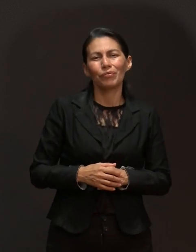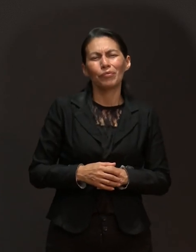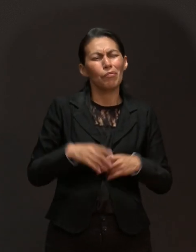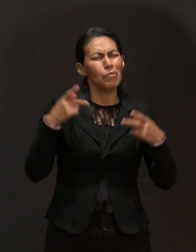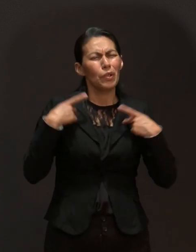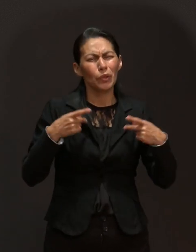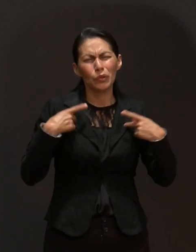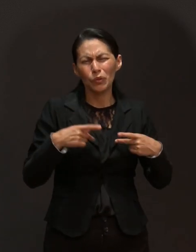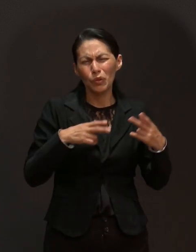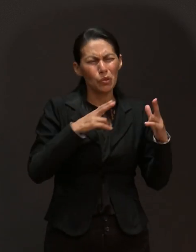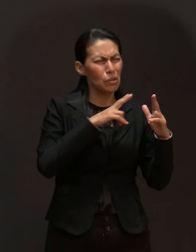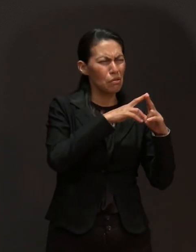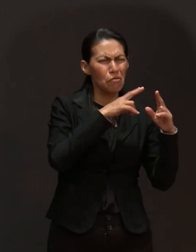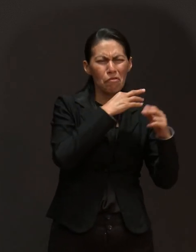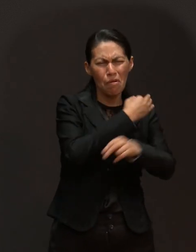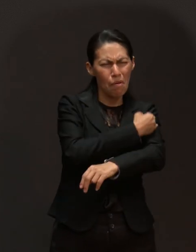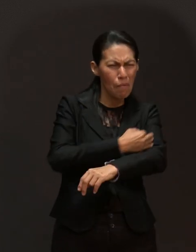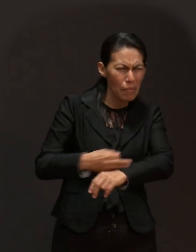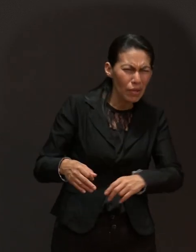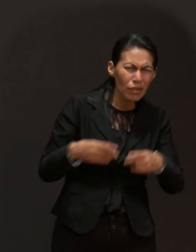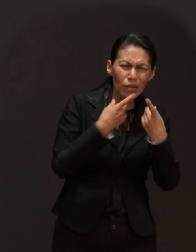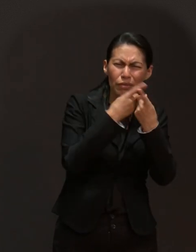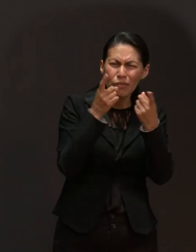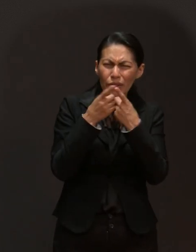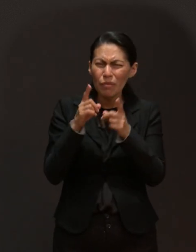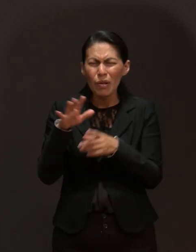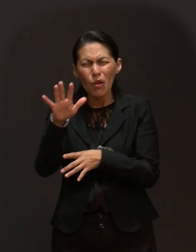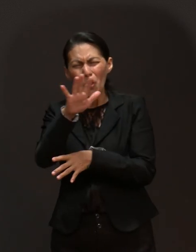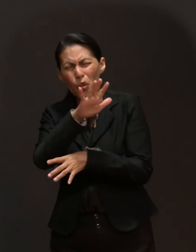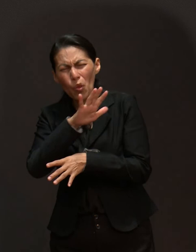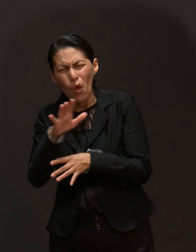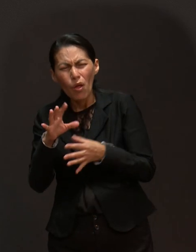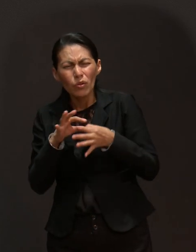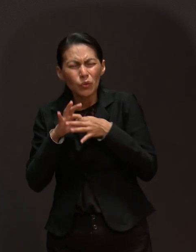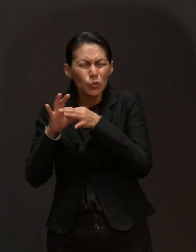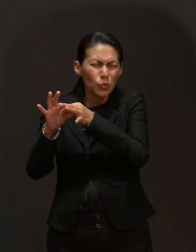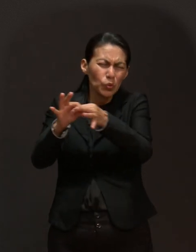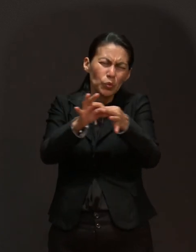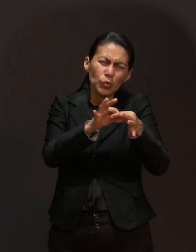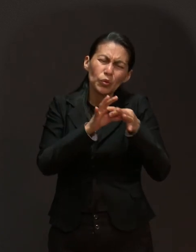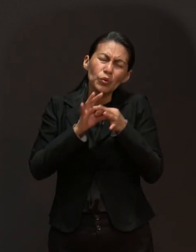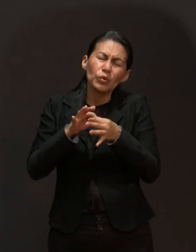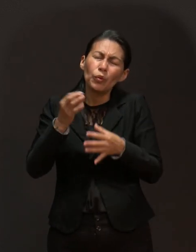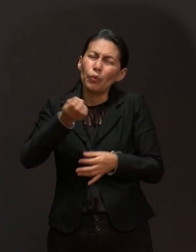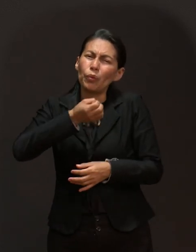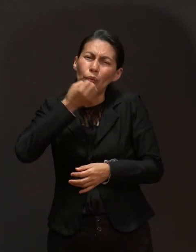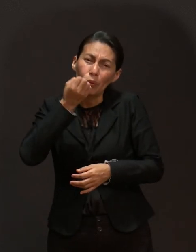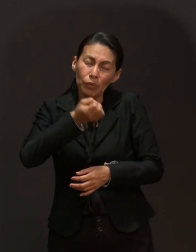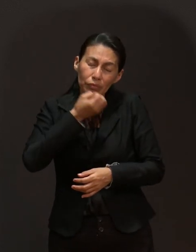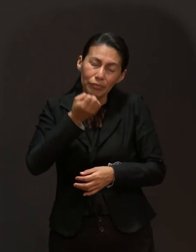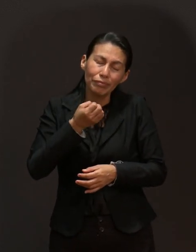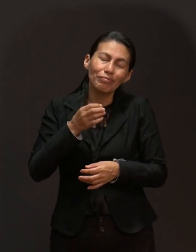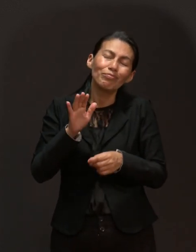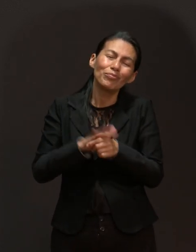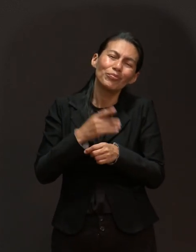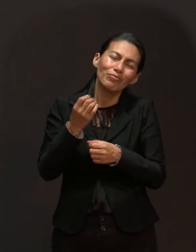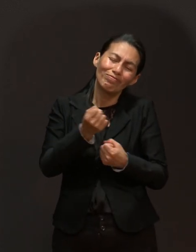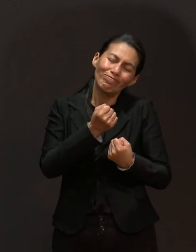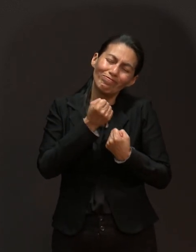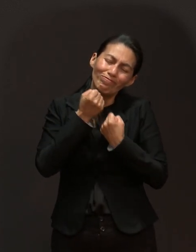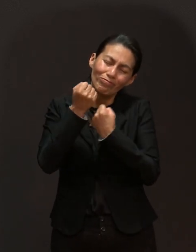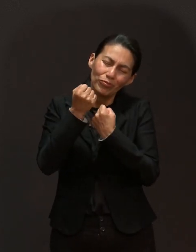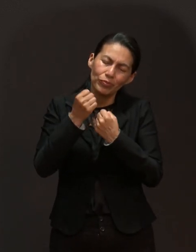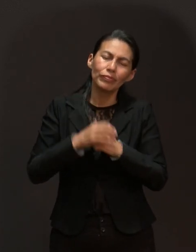Estaremos orando Por muchos hogares Para que se junten en oración Porque hay poder